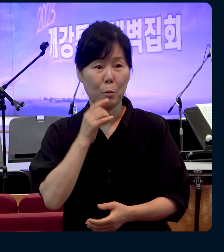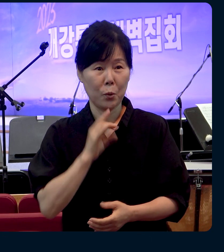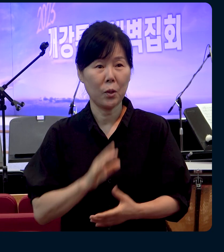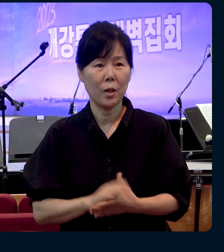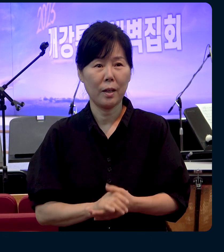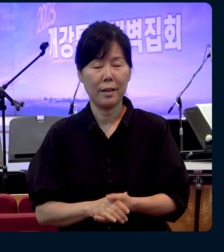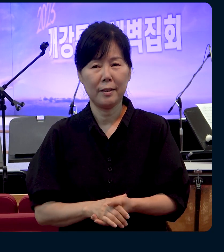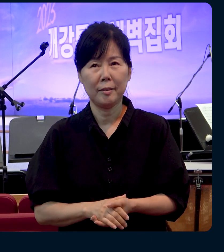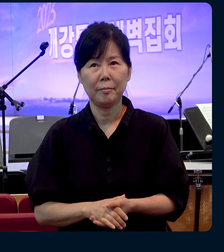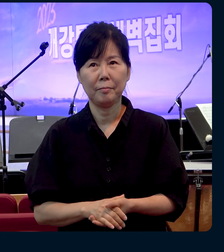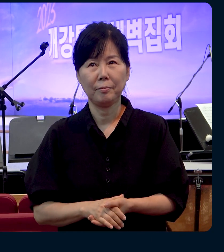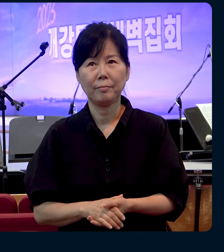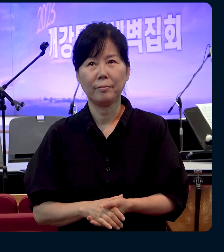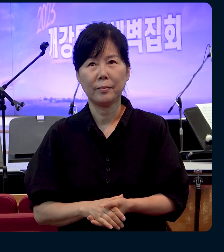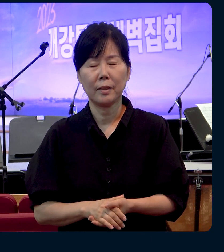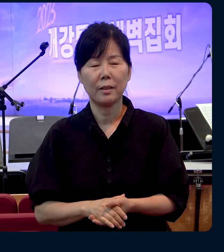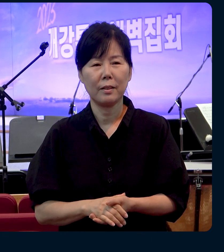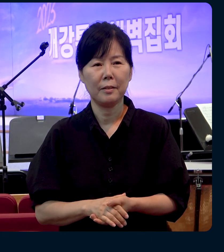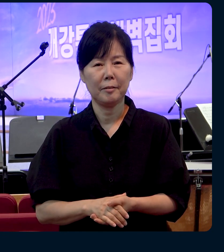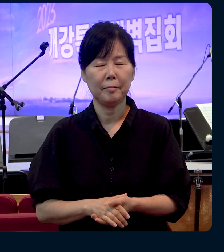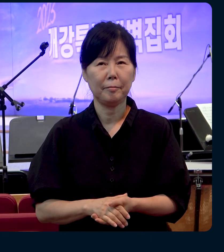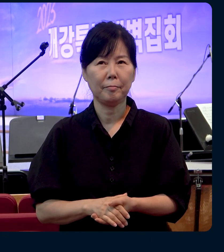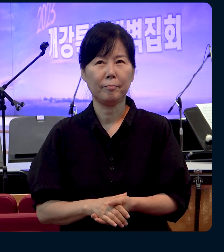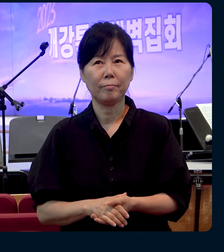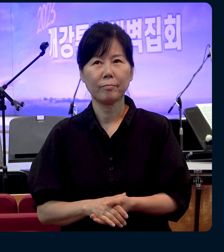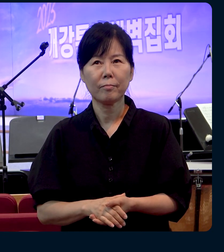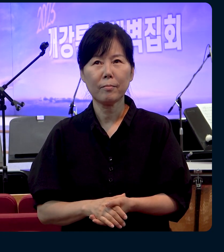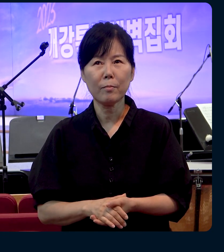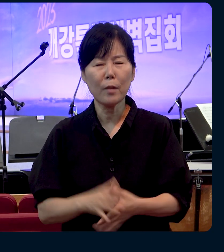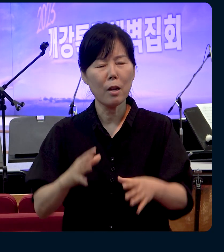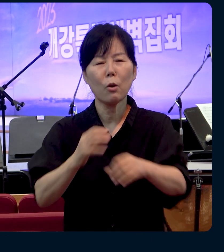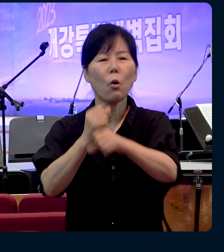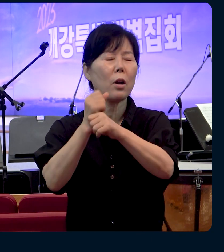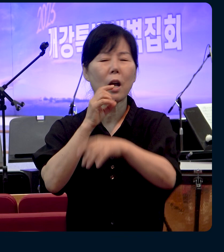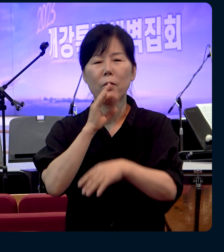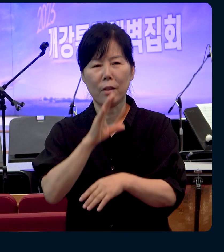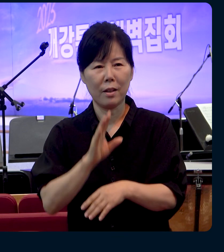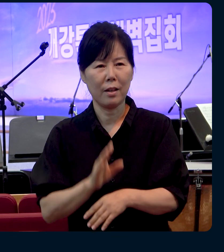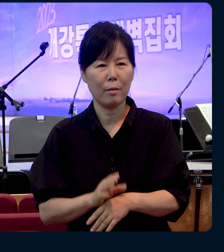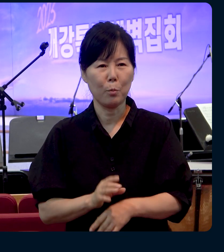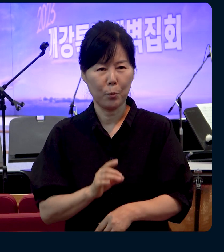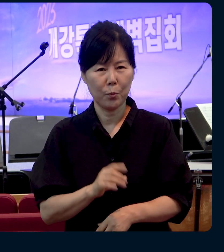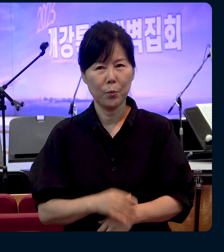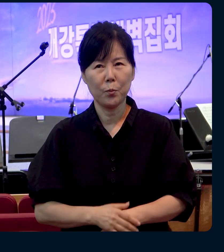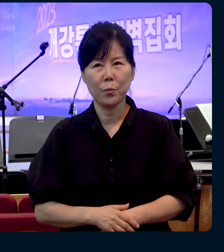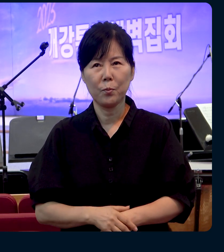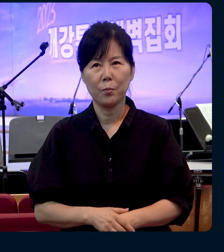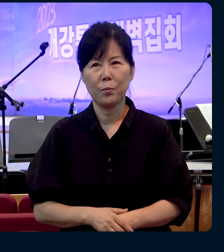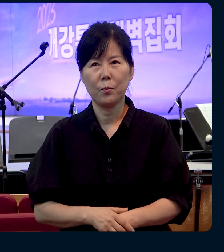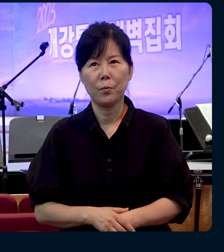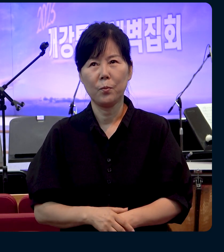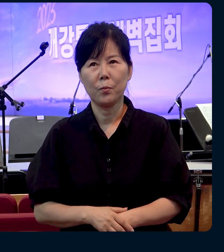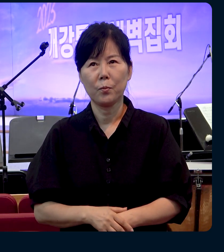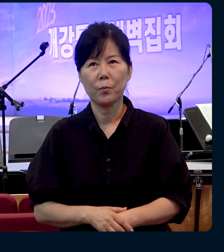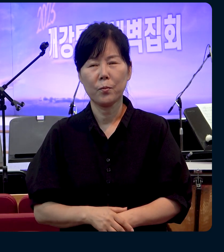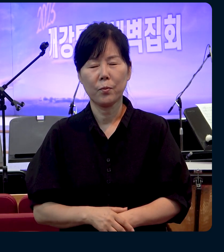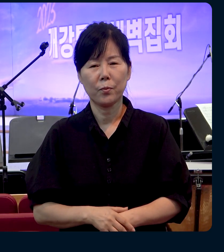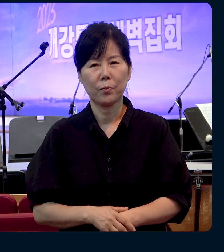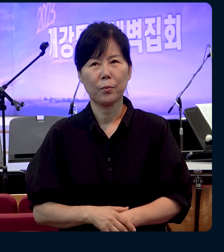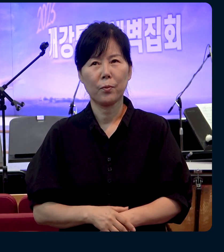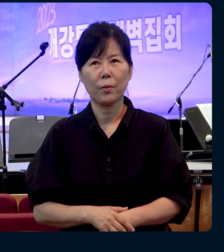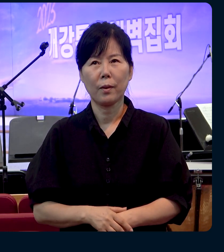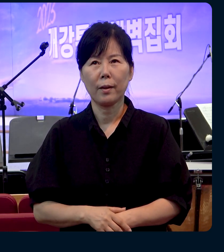답을 안 쓰고 나오면서 알긴 다 아는데 요약이 안 돼서 안 썼다. 그건 안 쓴 거죠, 답을.